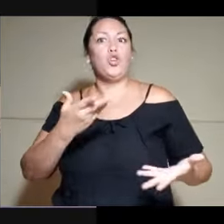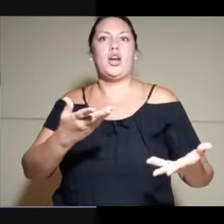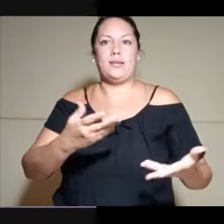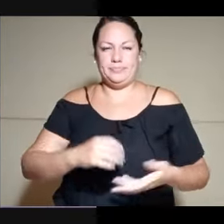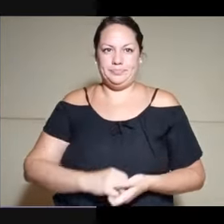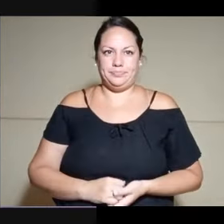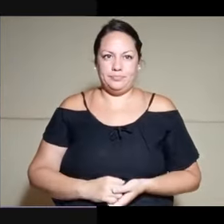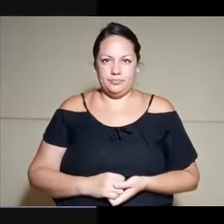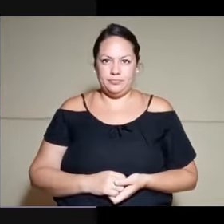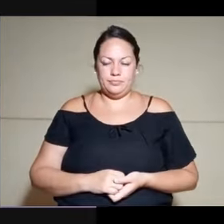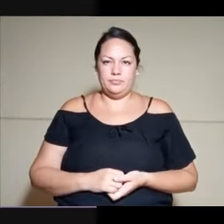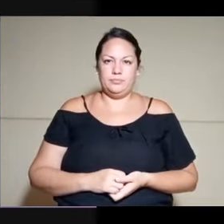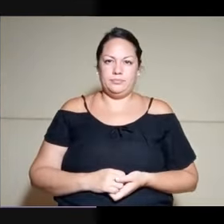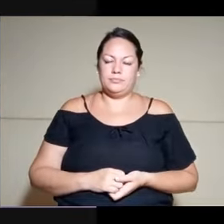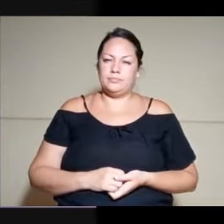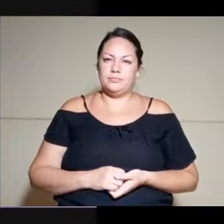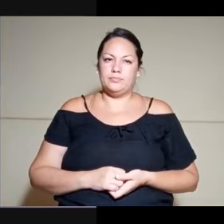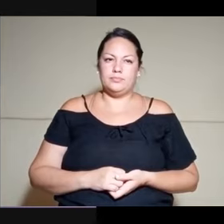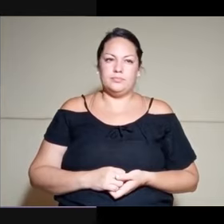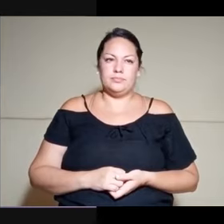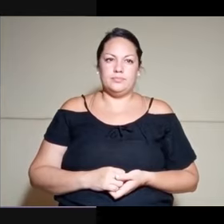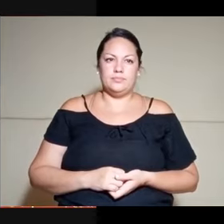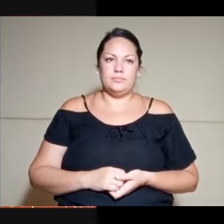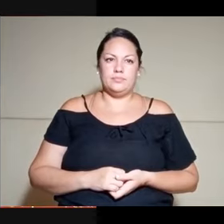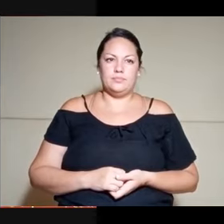me voy a salir así, les hago